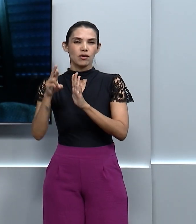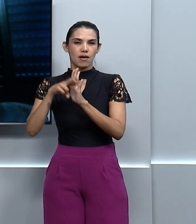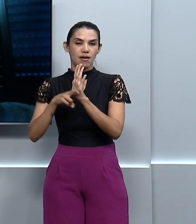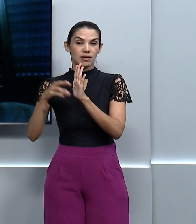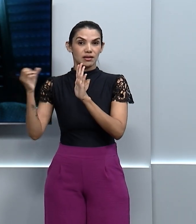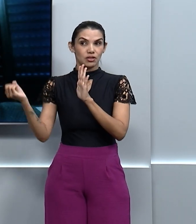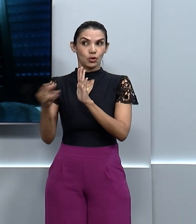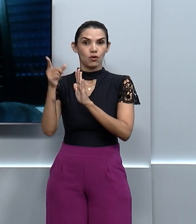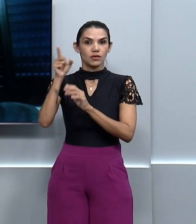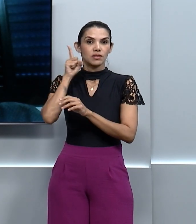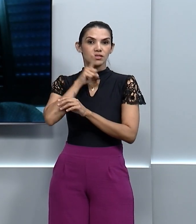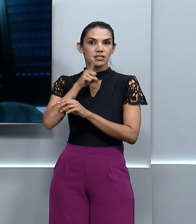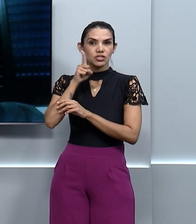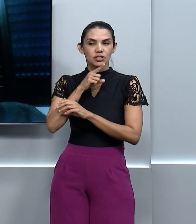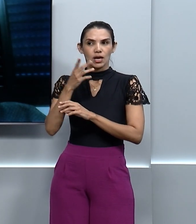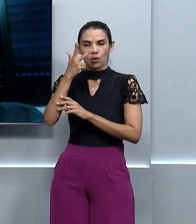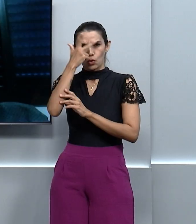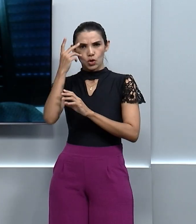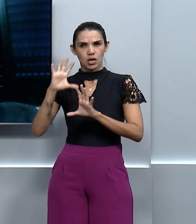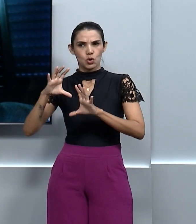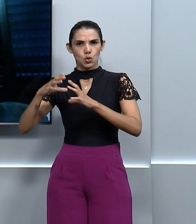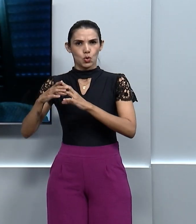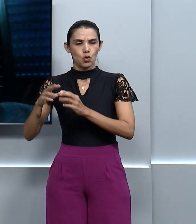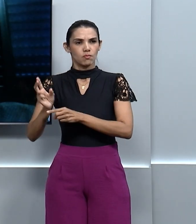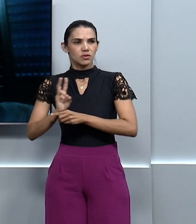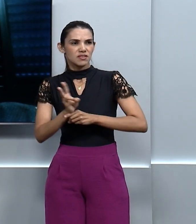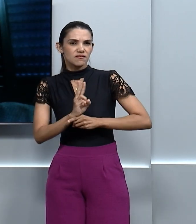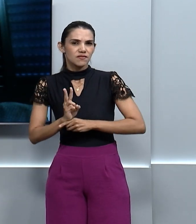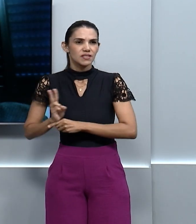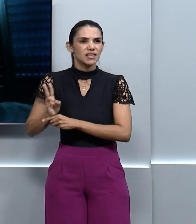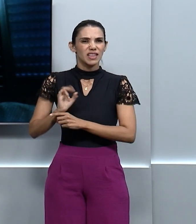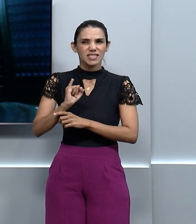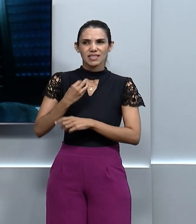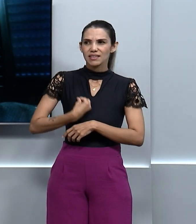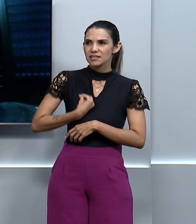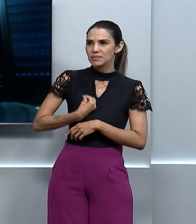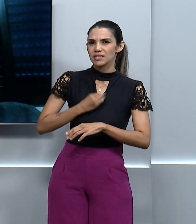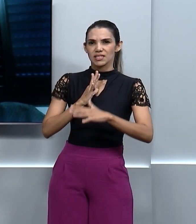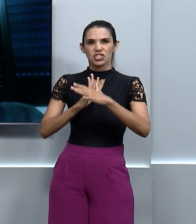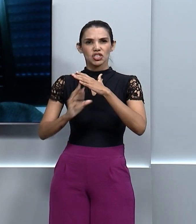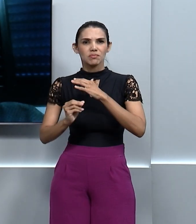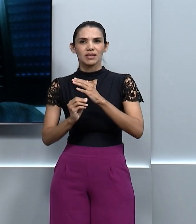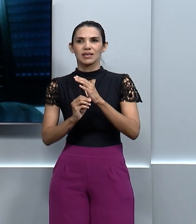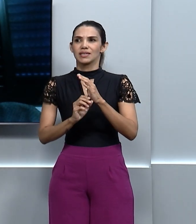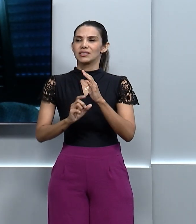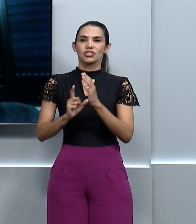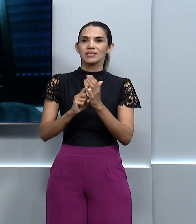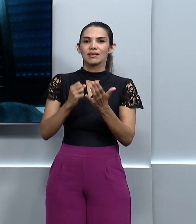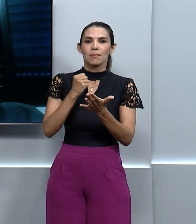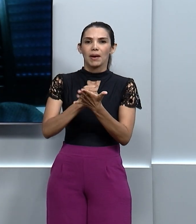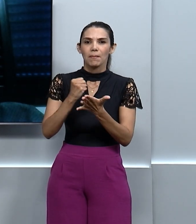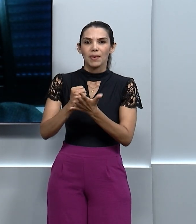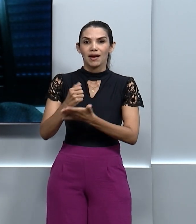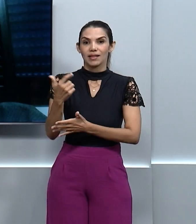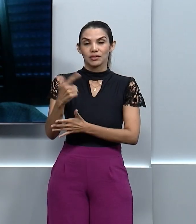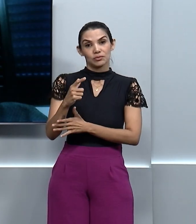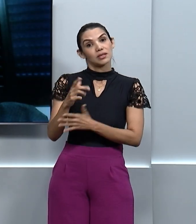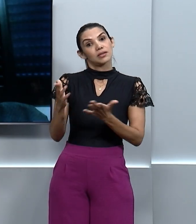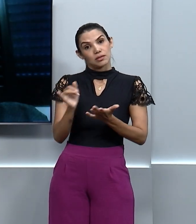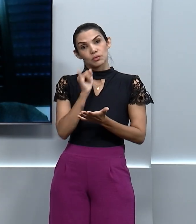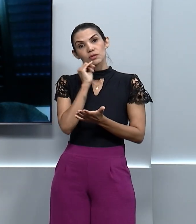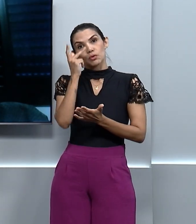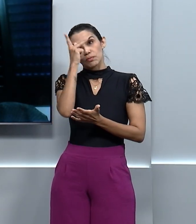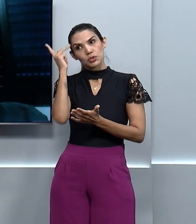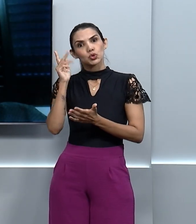de grupos que fiscalizam a presença de migrantes ilegais. A gente sabe que essa repressão atinge inclusive cidadãos dos Estados